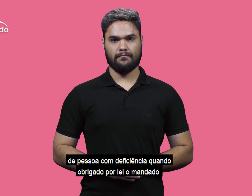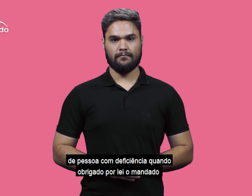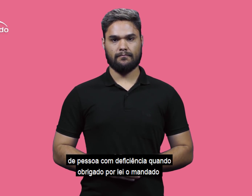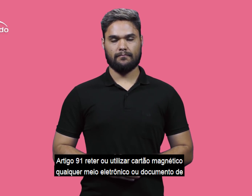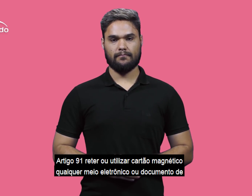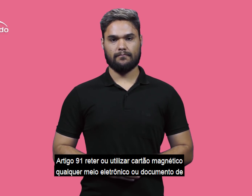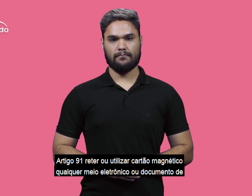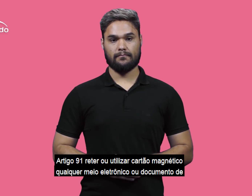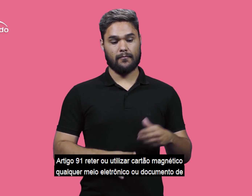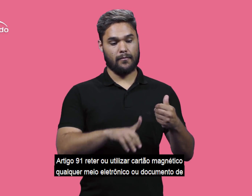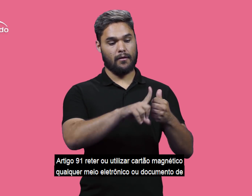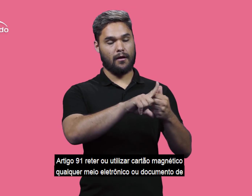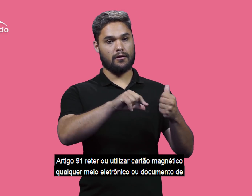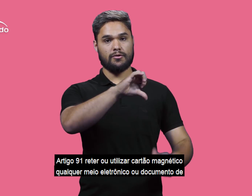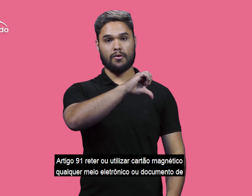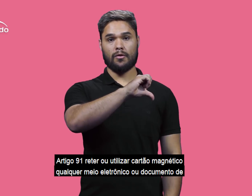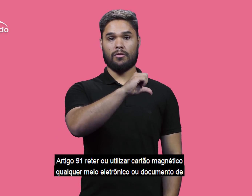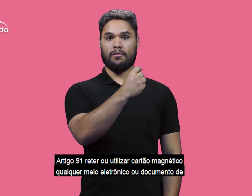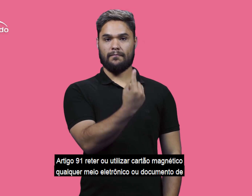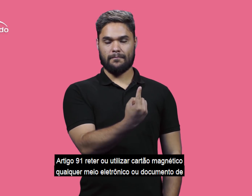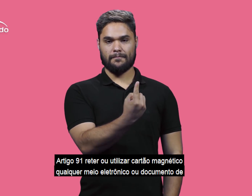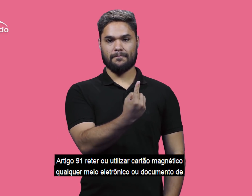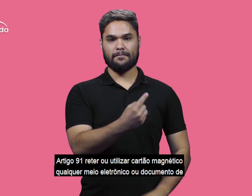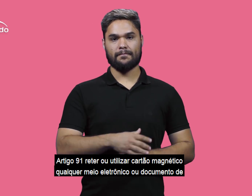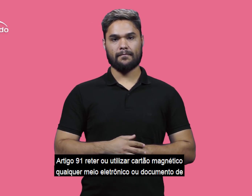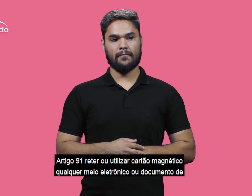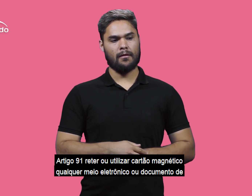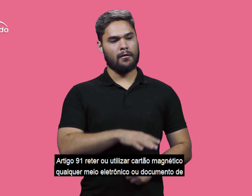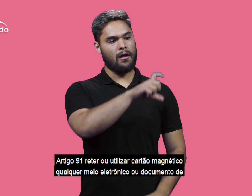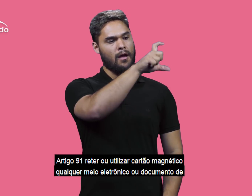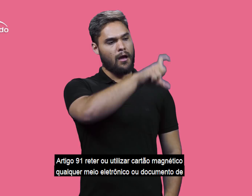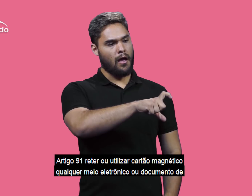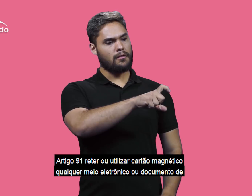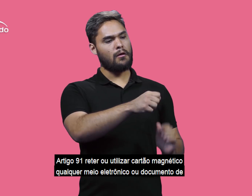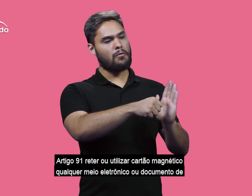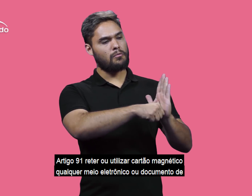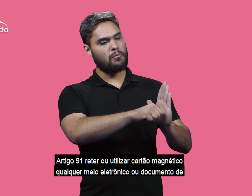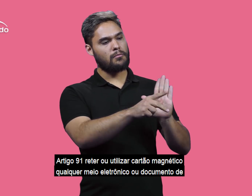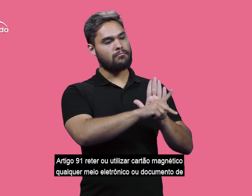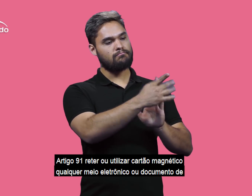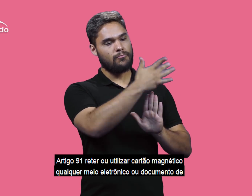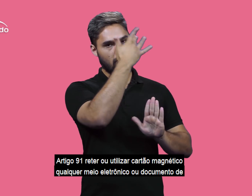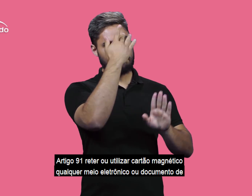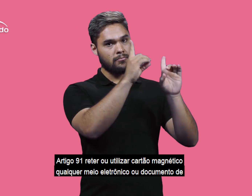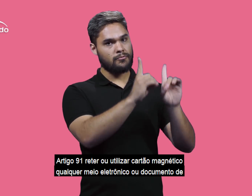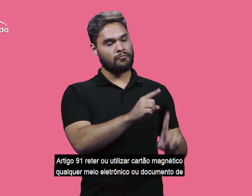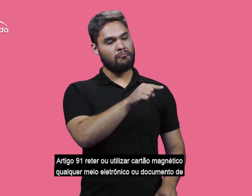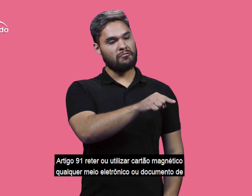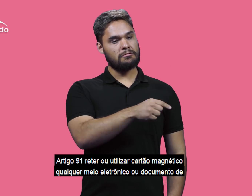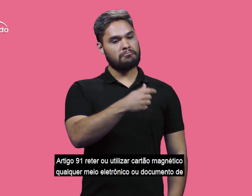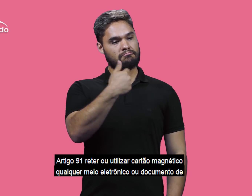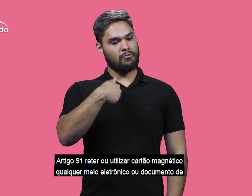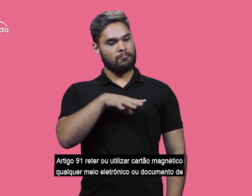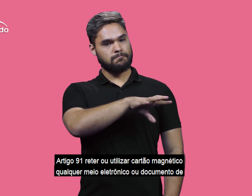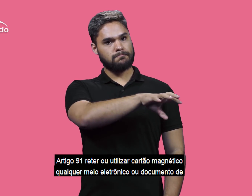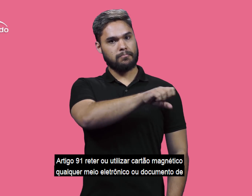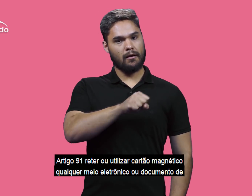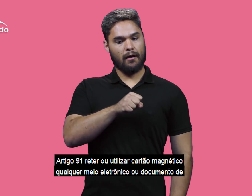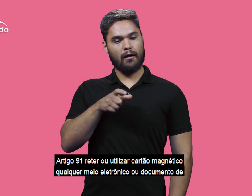artigo 91 reter ou utilizar cartão magnético qualquer meio eletrônico ou documento